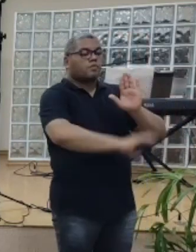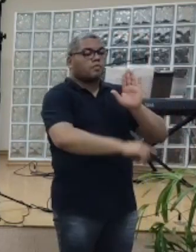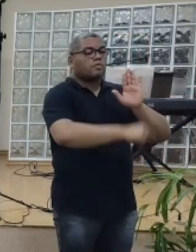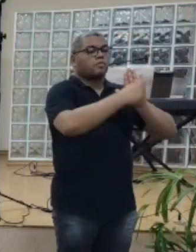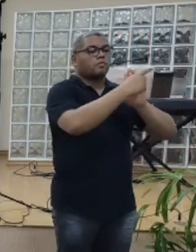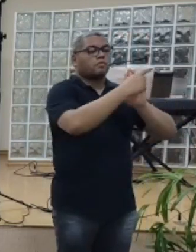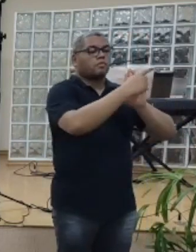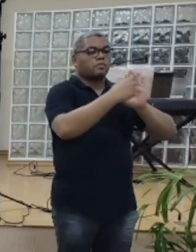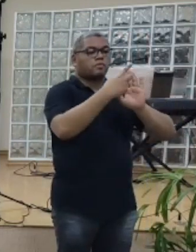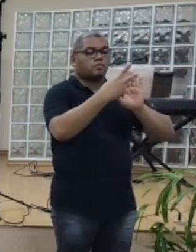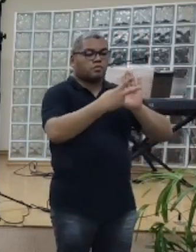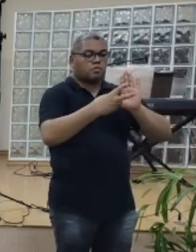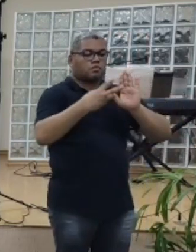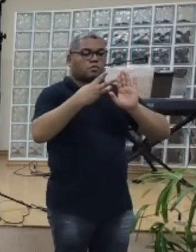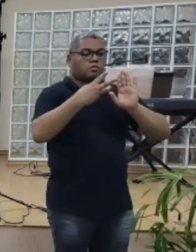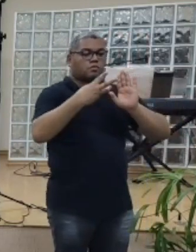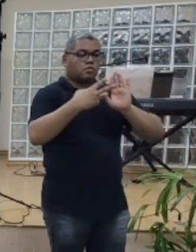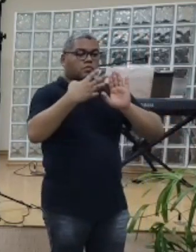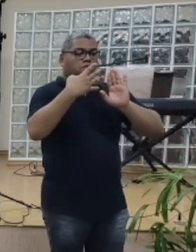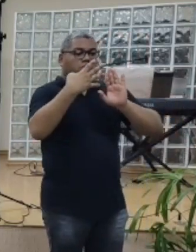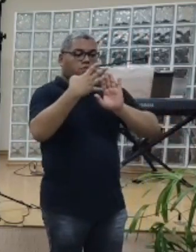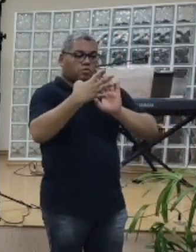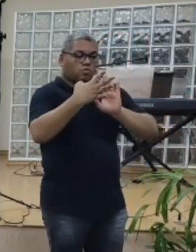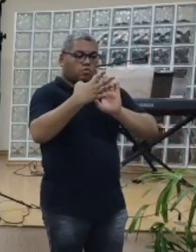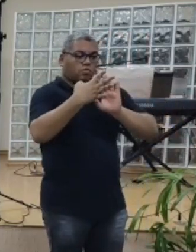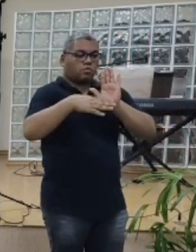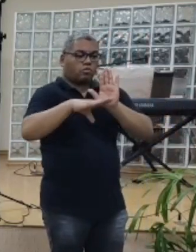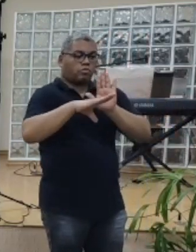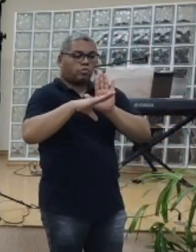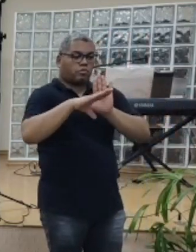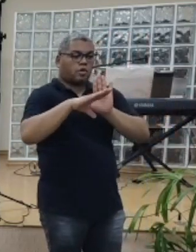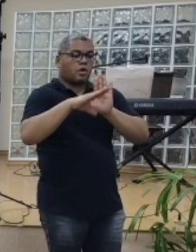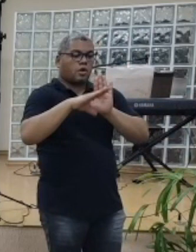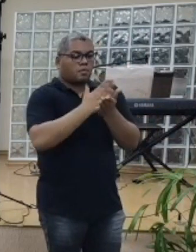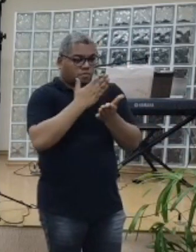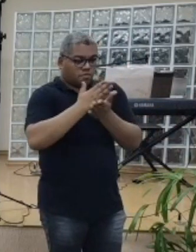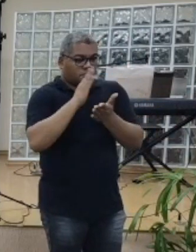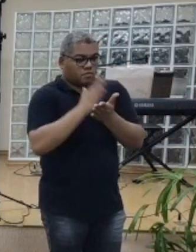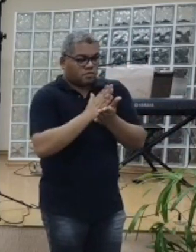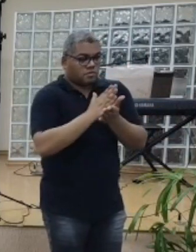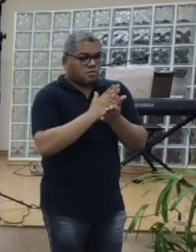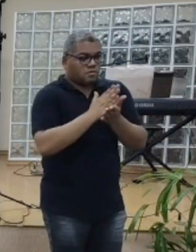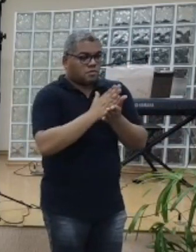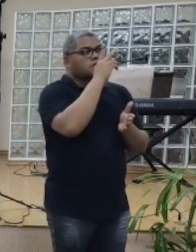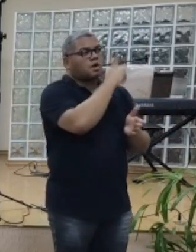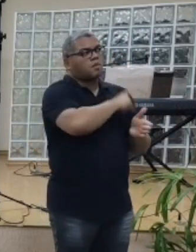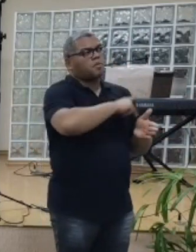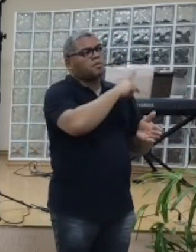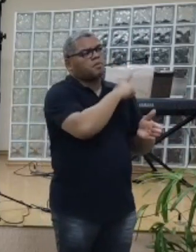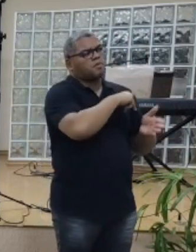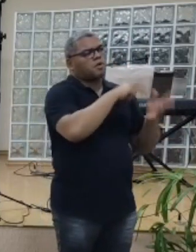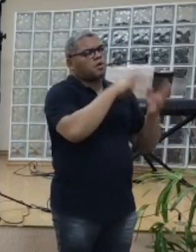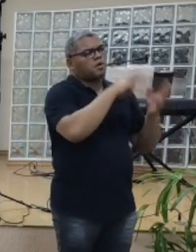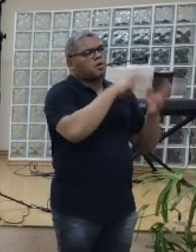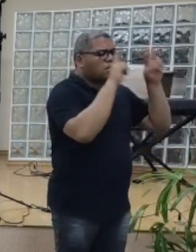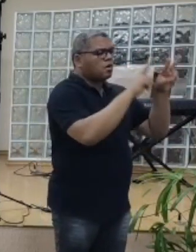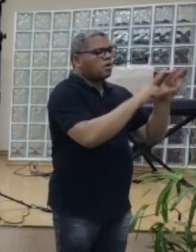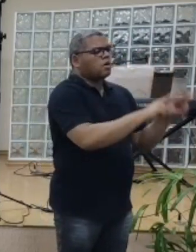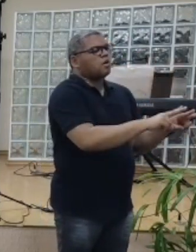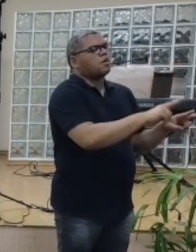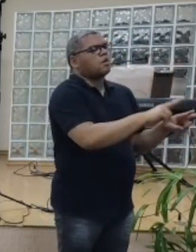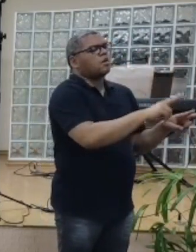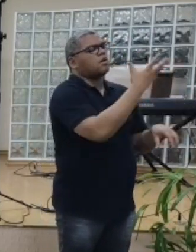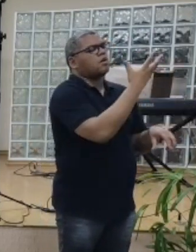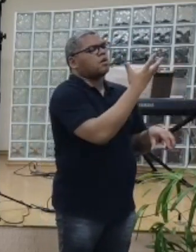4, Paulo trabalha com esta dureza, olhando para a gravidade desses crentes